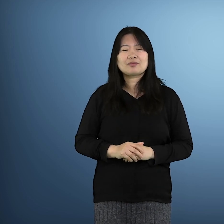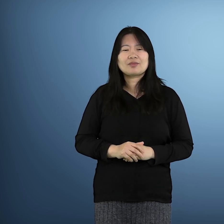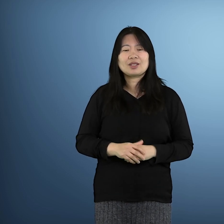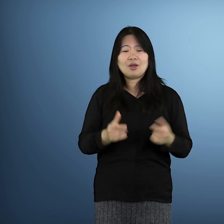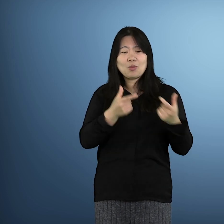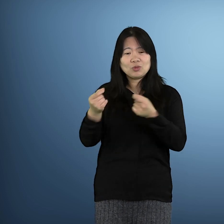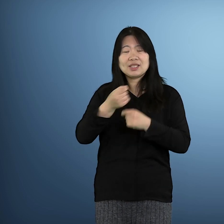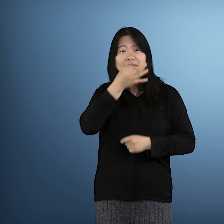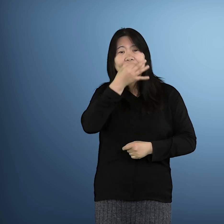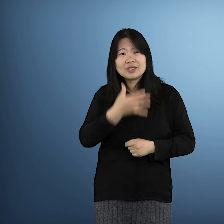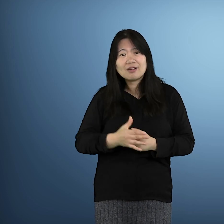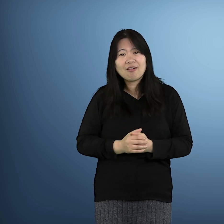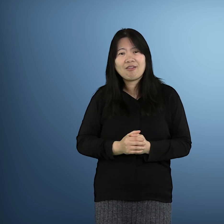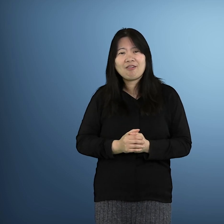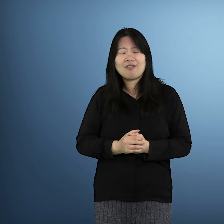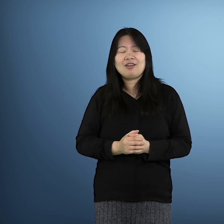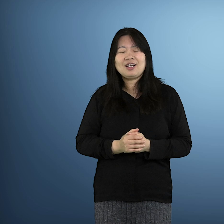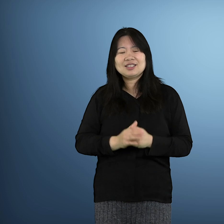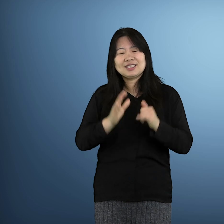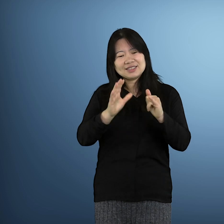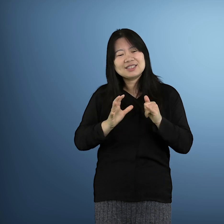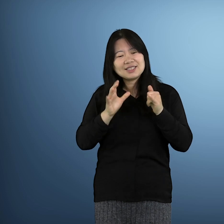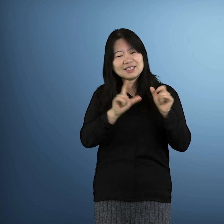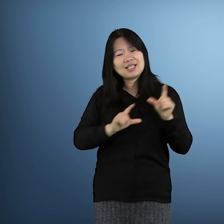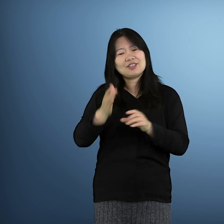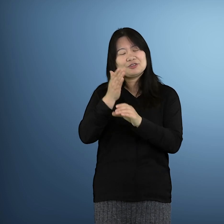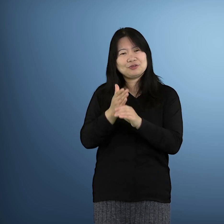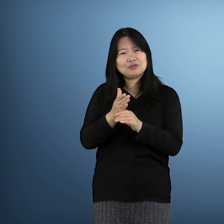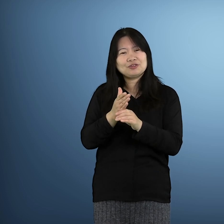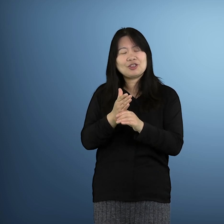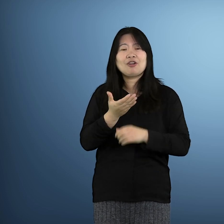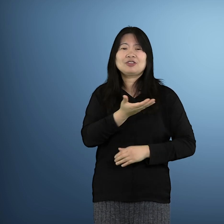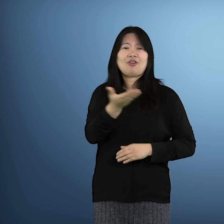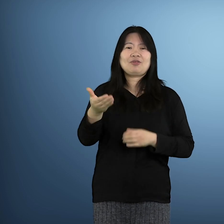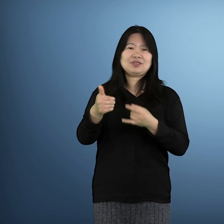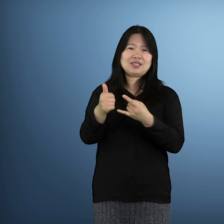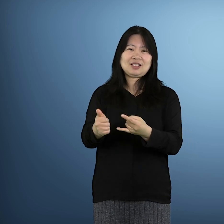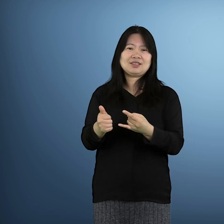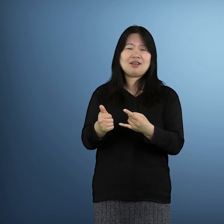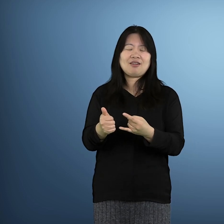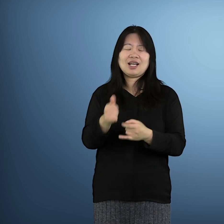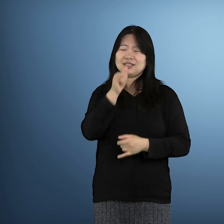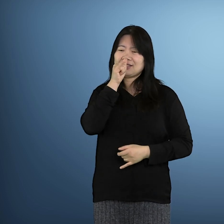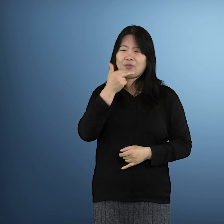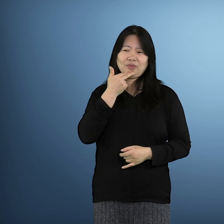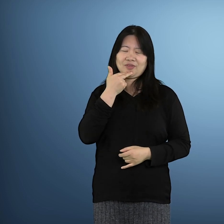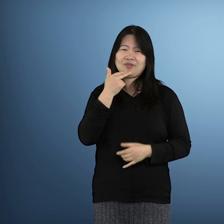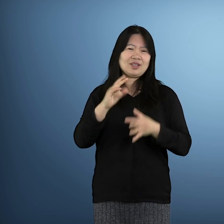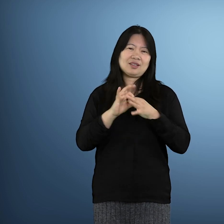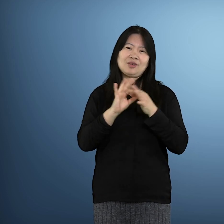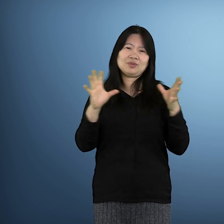참 모두가 힘든 세상을 살아가고 있는데 여러분들이 있든 없든